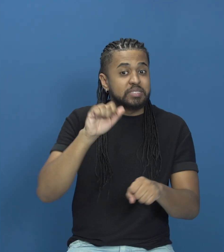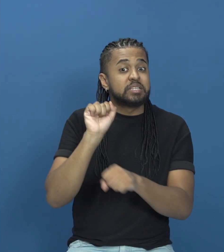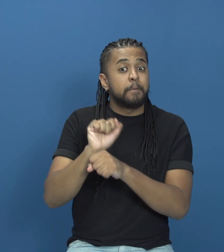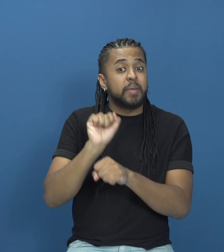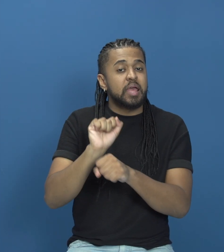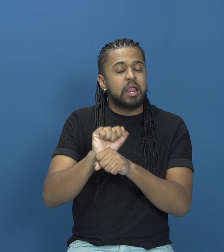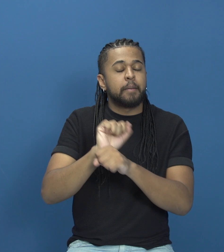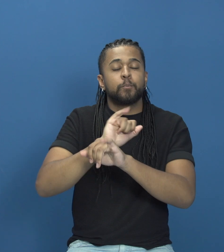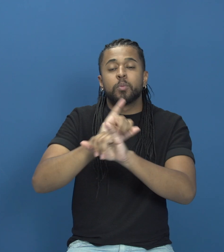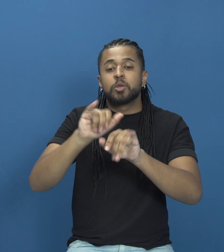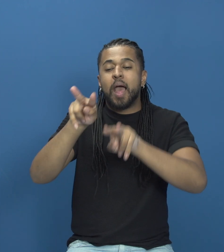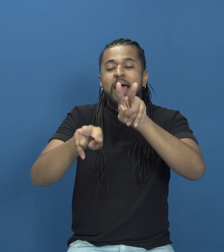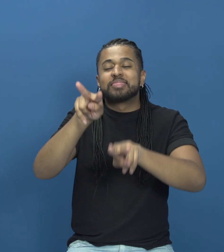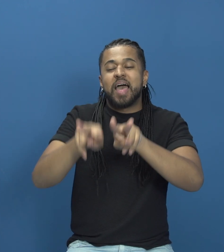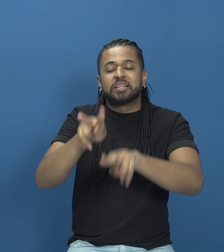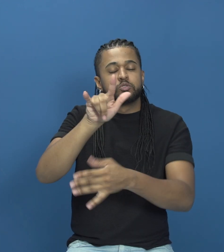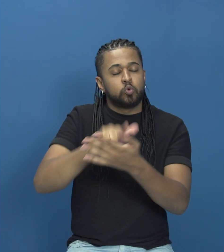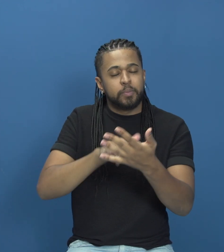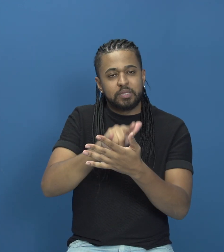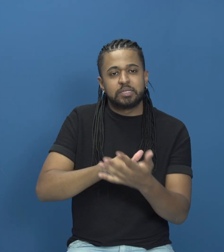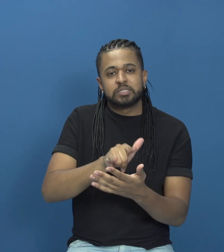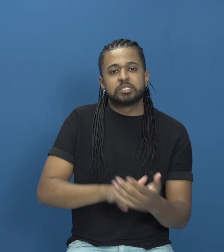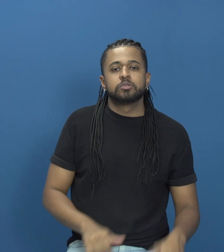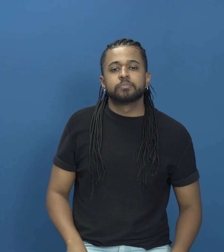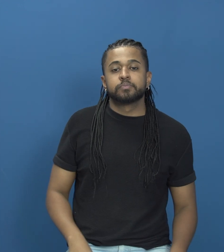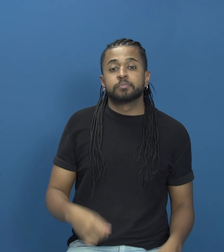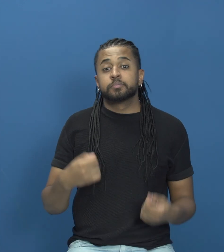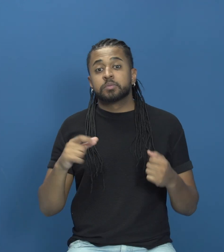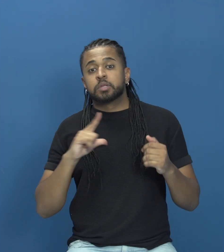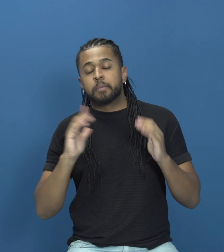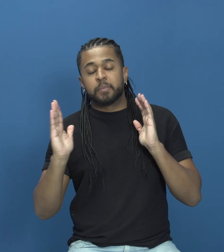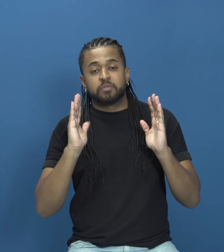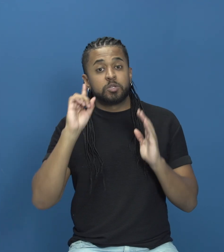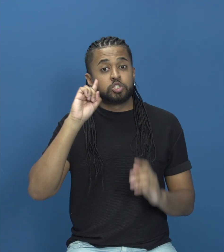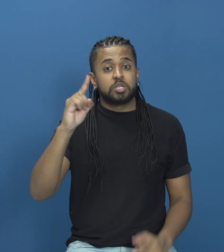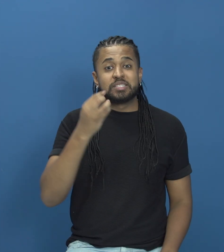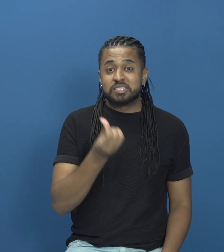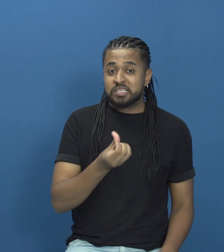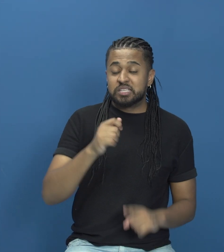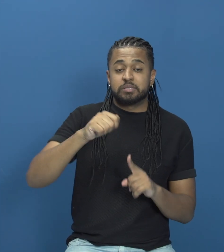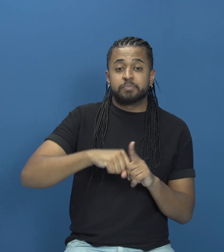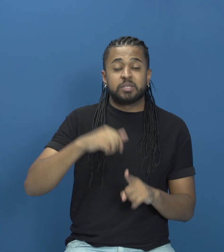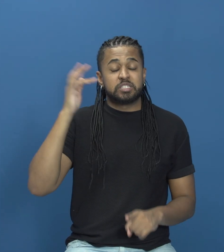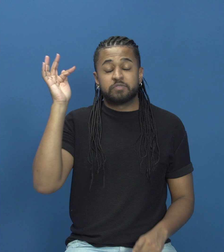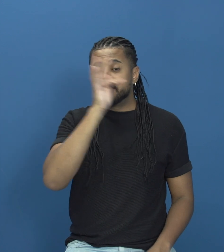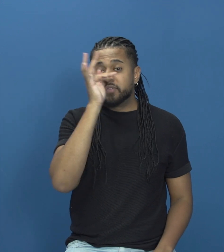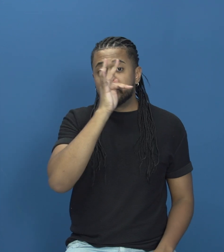a publicação de análise da documentação, a qual está prevista para o dia 6 de fevereiro